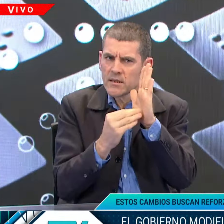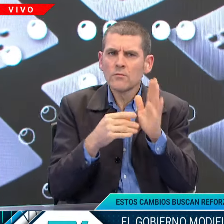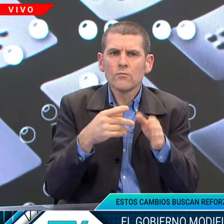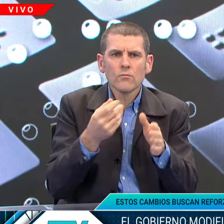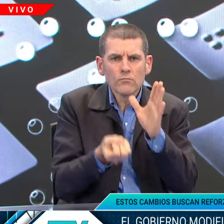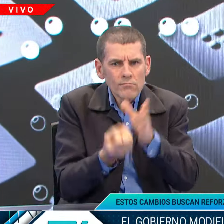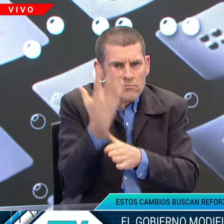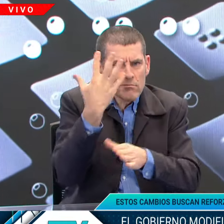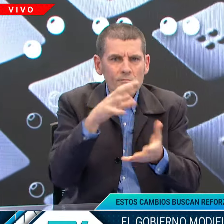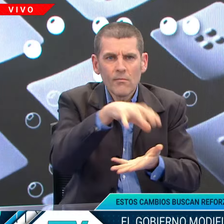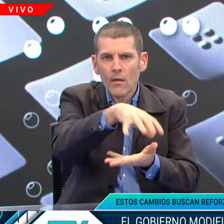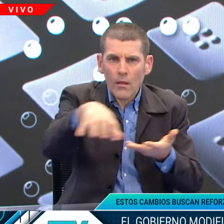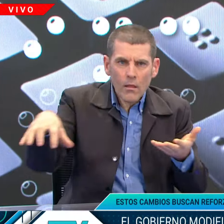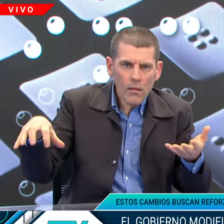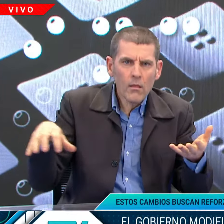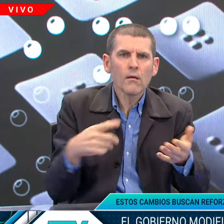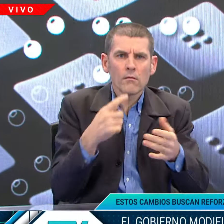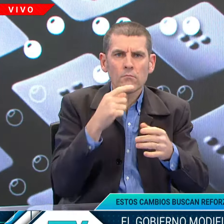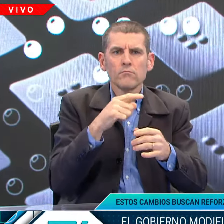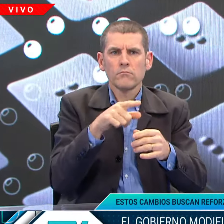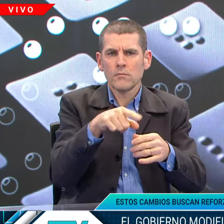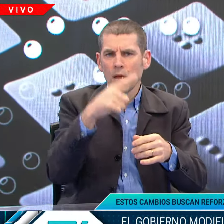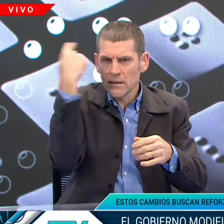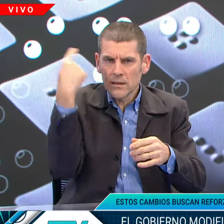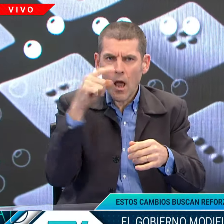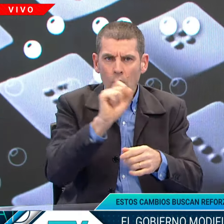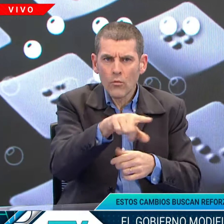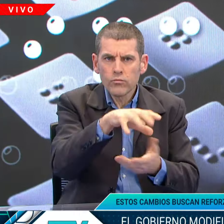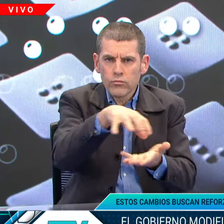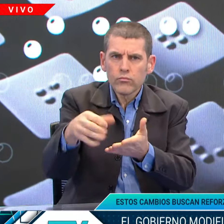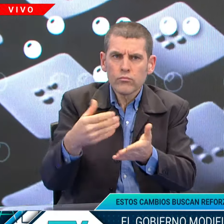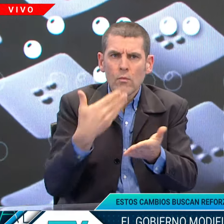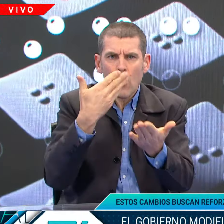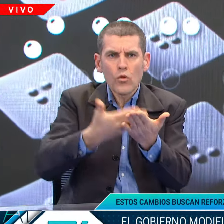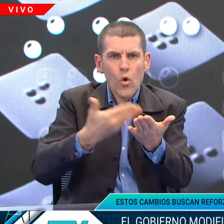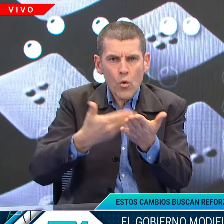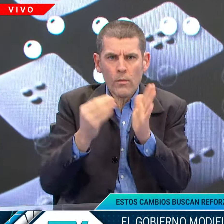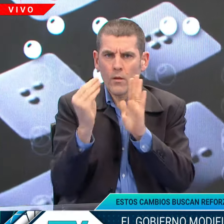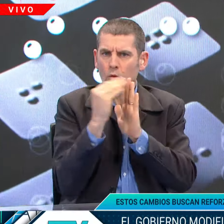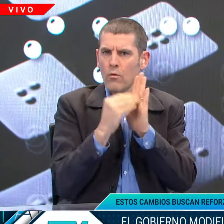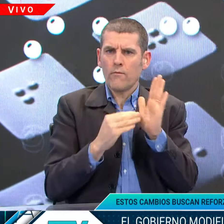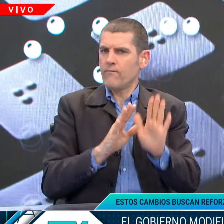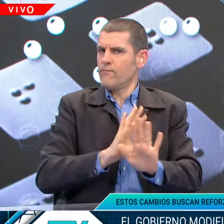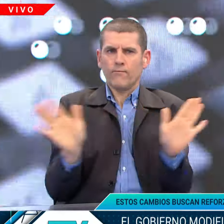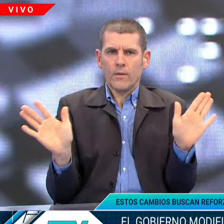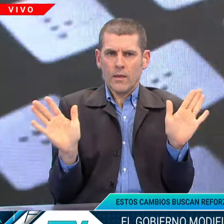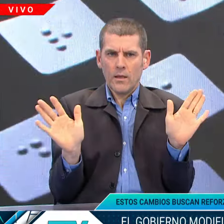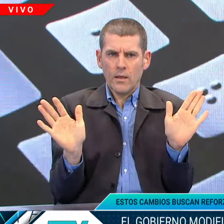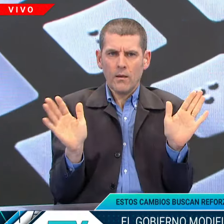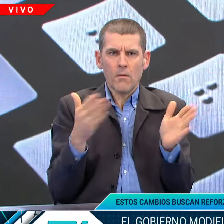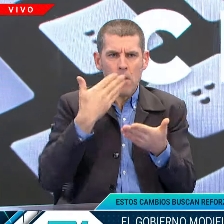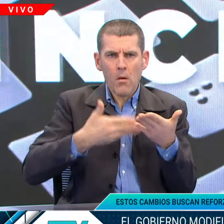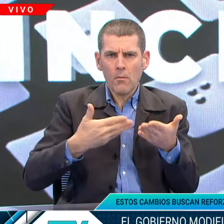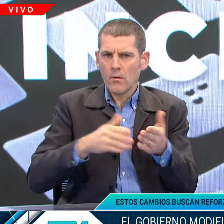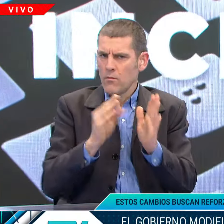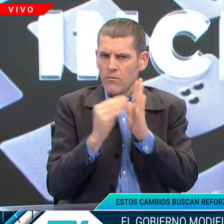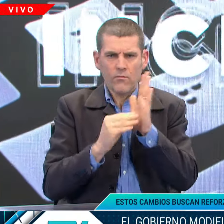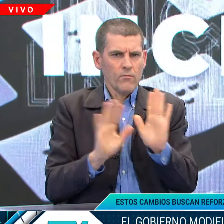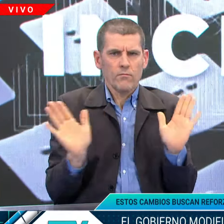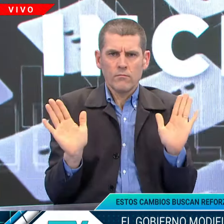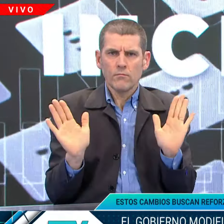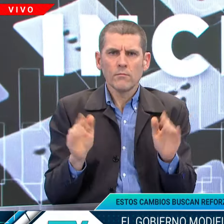marco de la actividad estatal excluyendo deliberaciones preparatorias y papeles de trabajo. Además